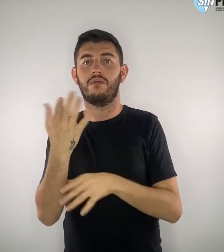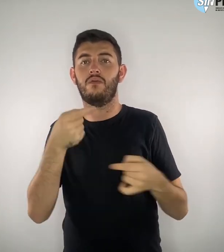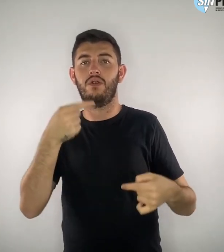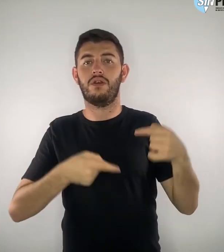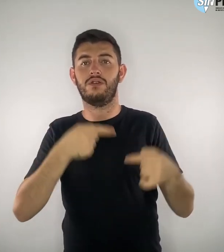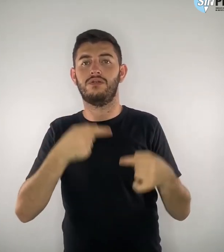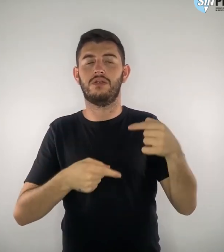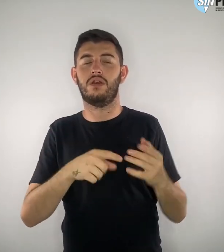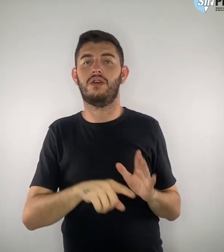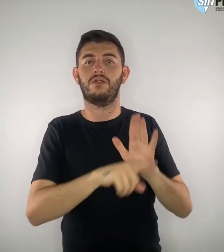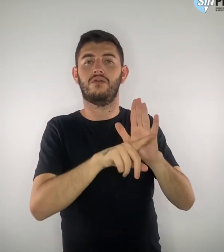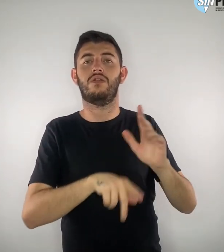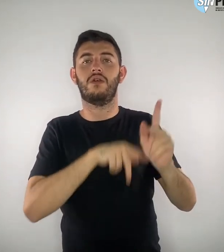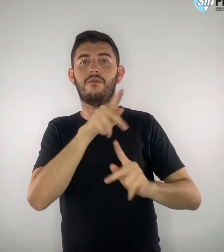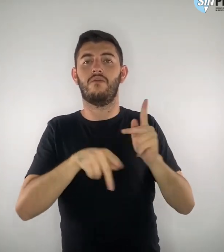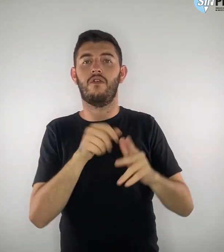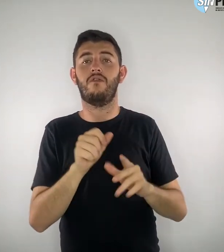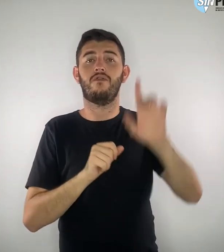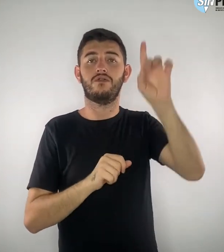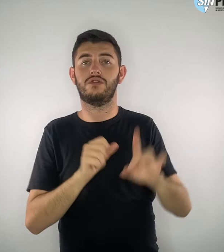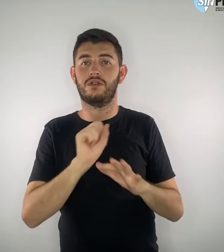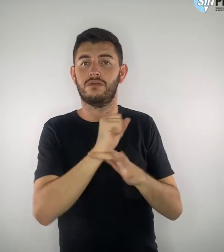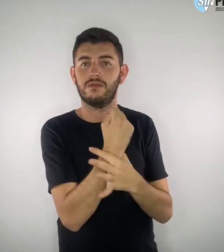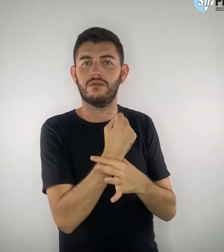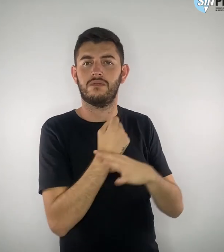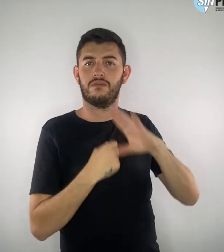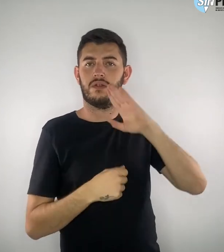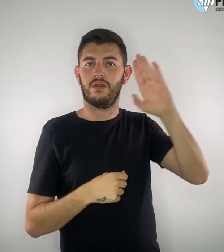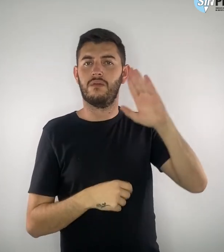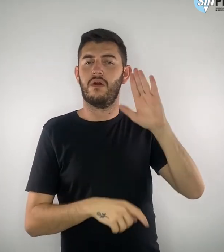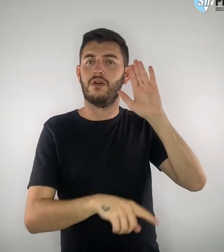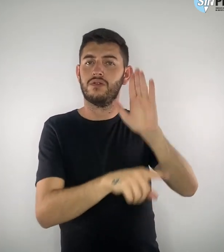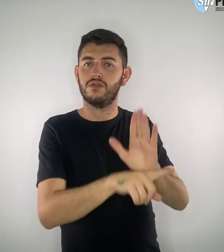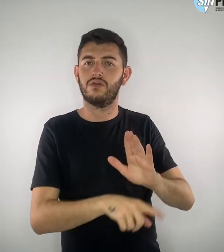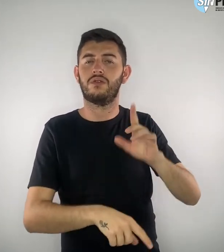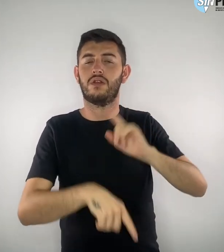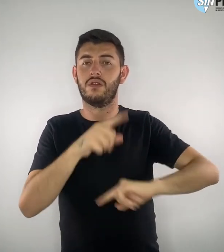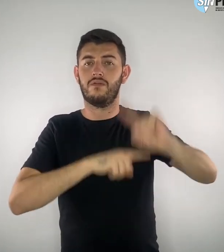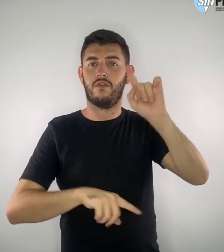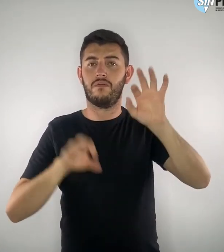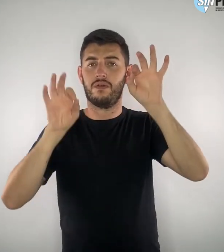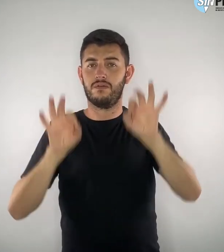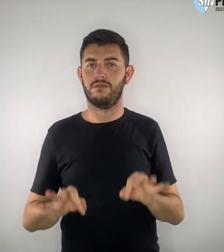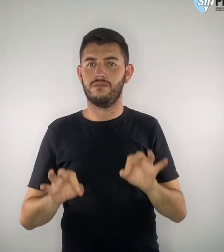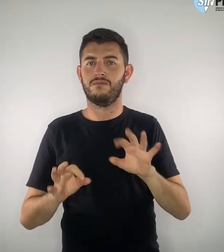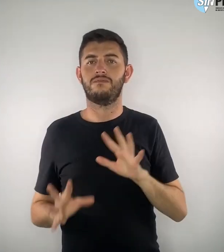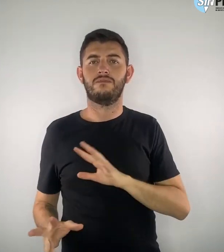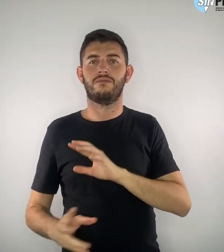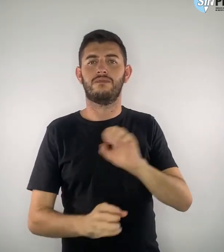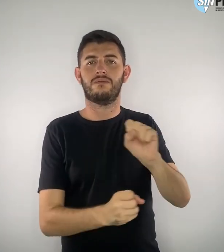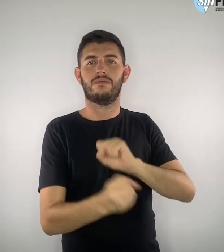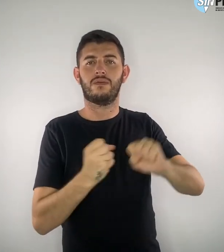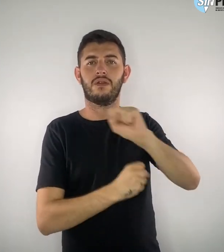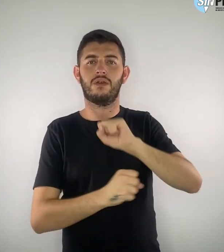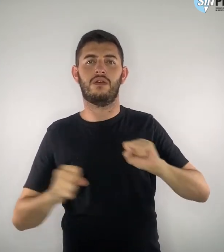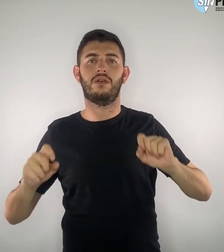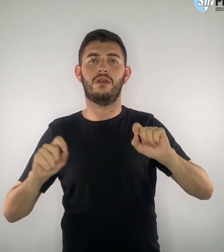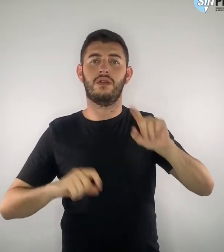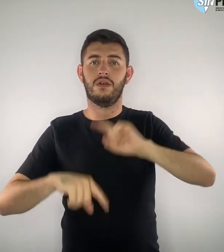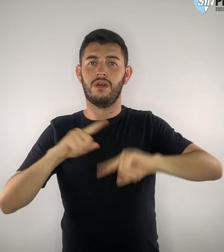direitos, fundamentais para desenvolvimento justo, sustentável e soberano do país.